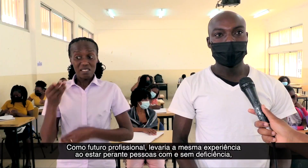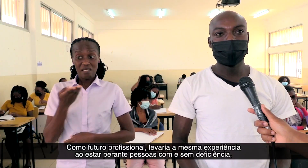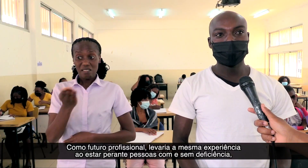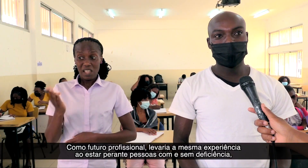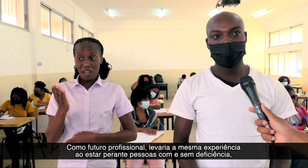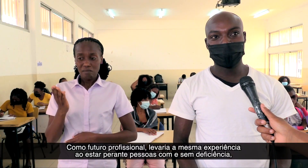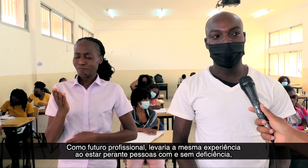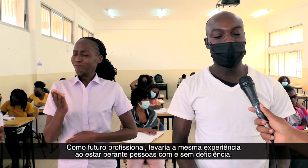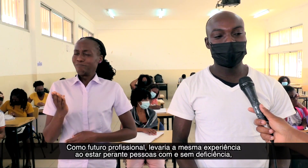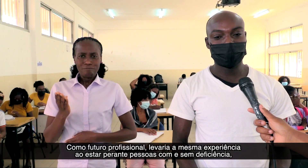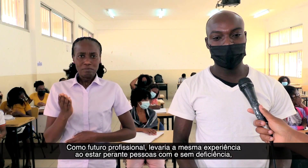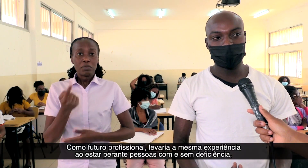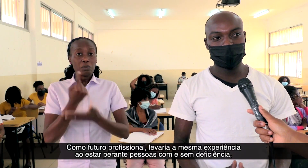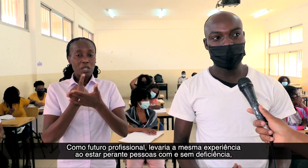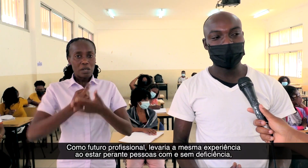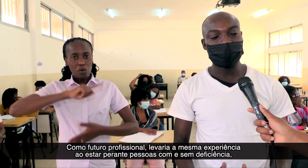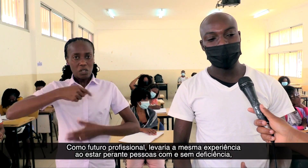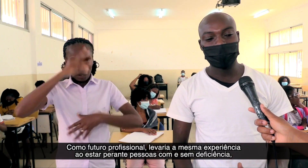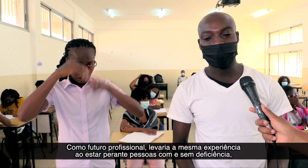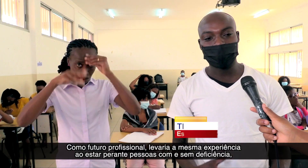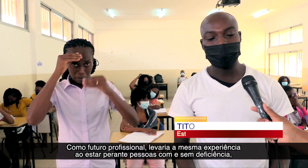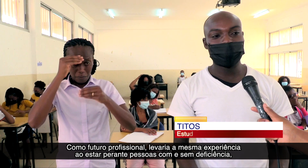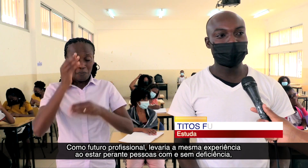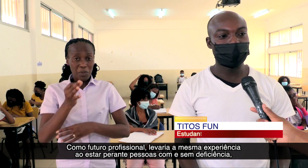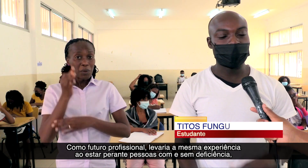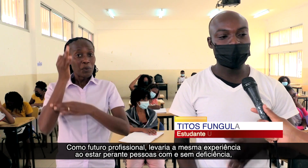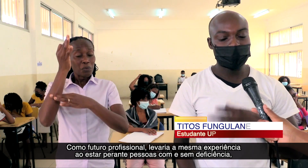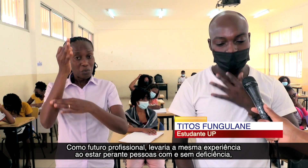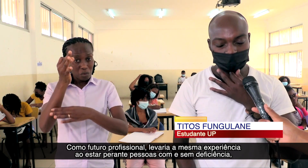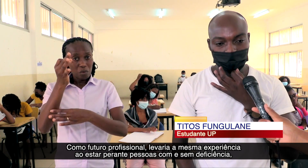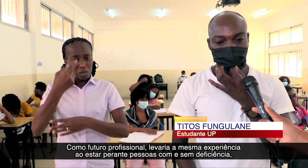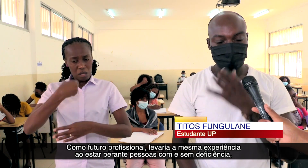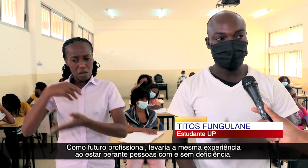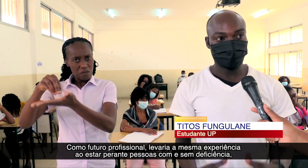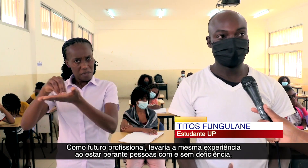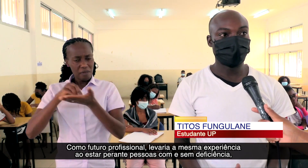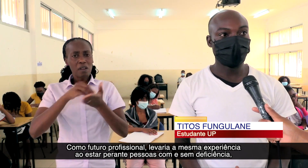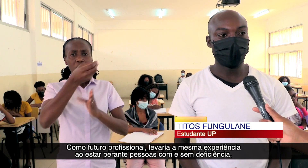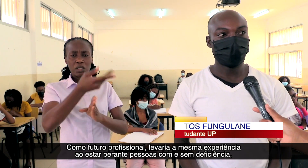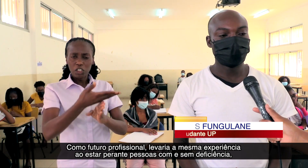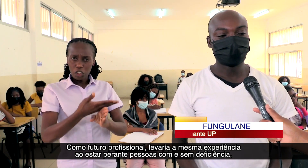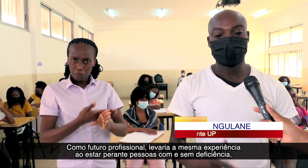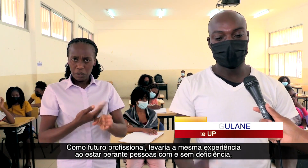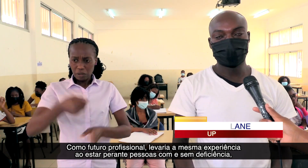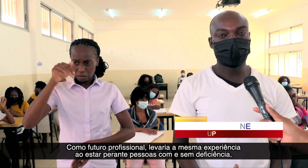Como futuro profissional, simplesmente eu ia levar a mesma experiência que eu tive com ela ao estar